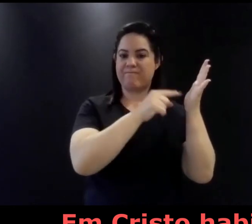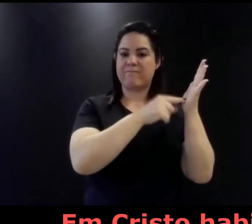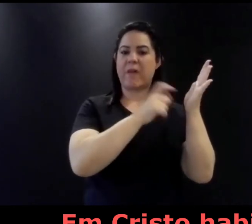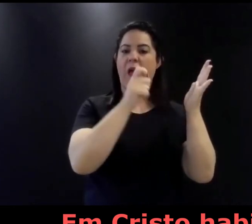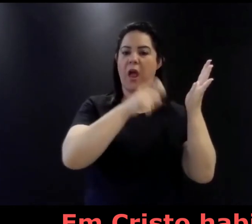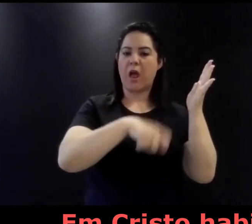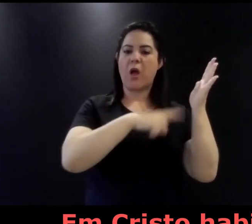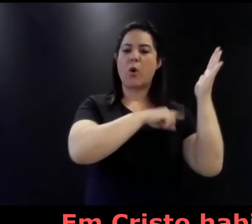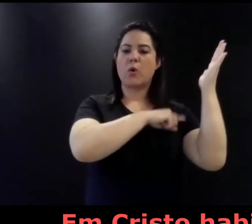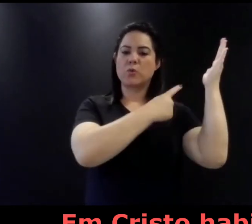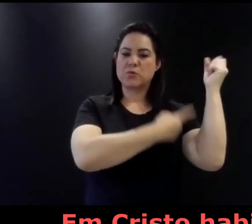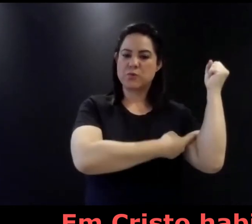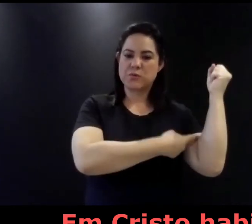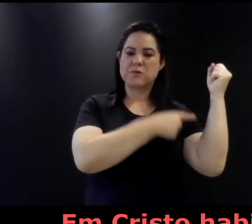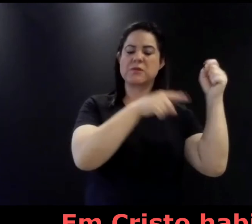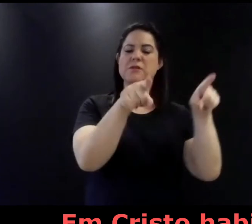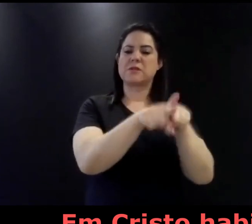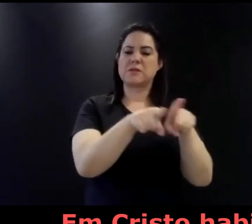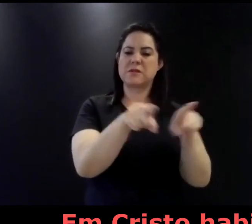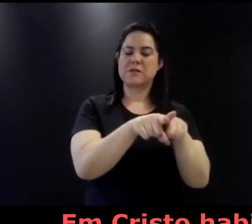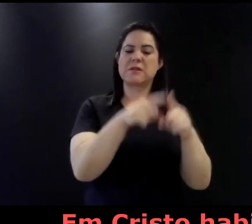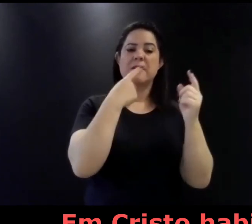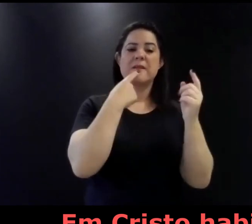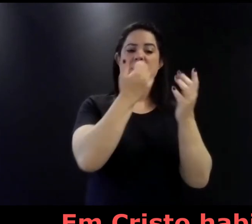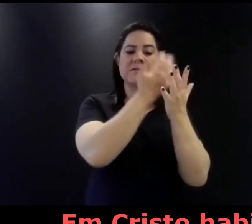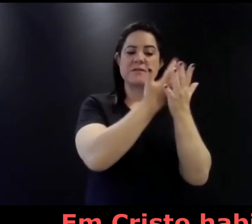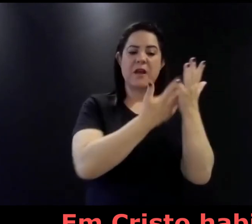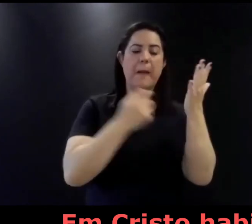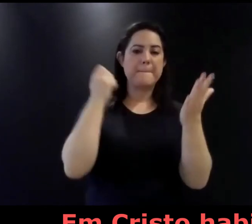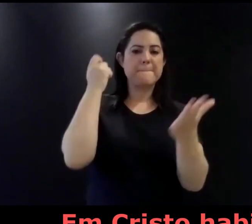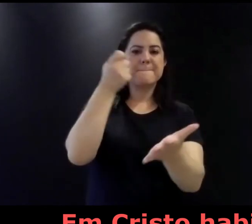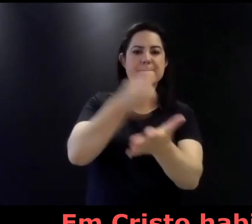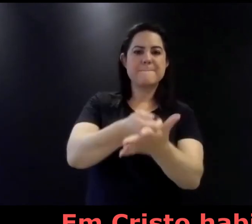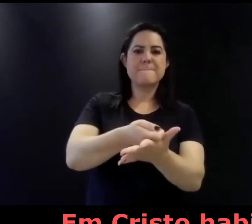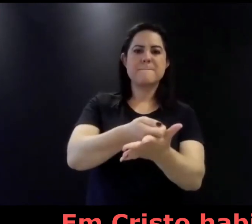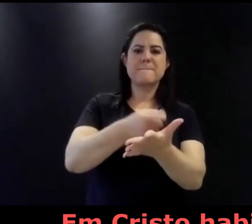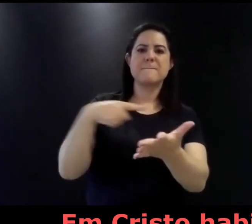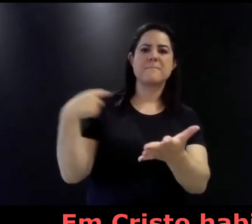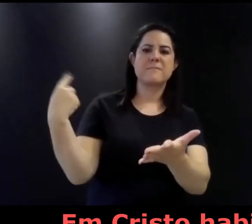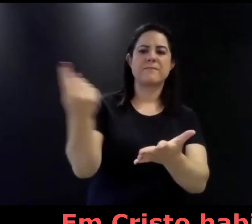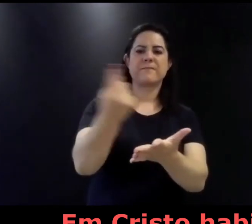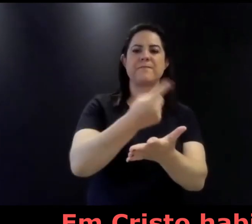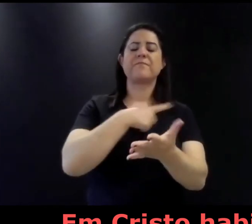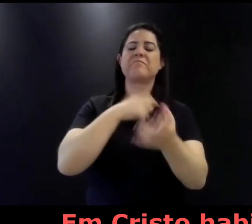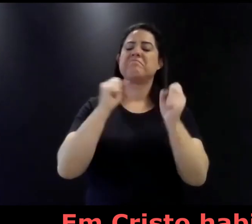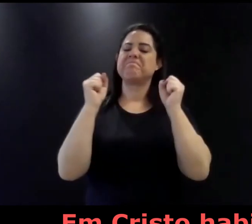autoridade, o seu sangue pagou o preço, o seu sangue tem poder.